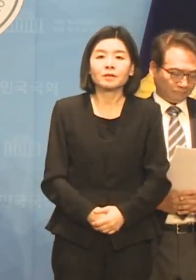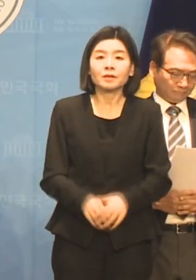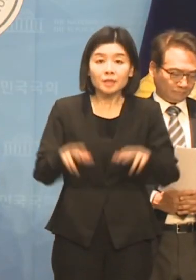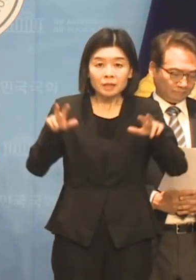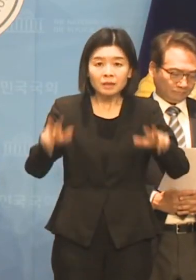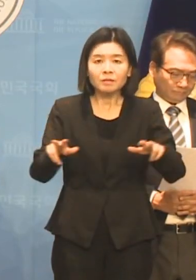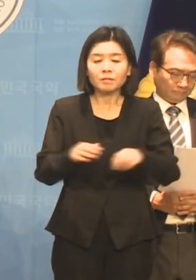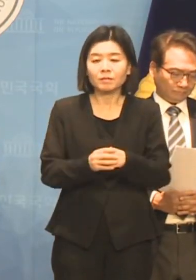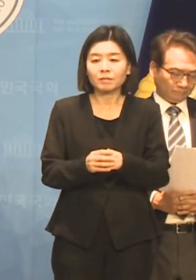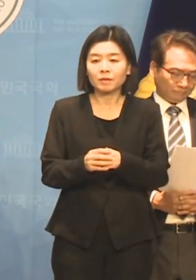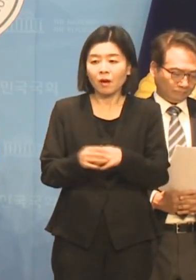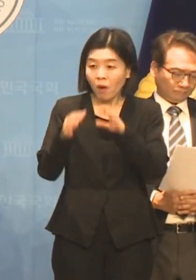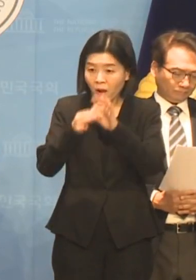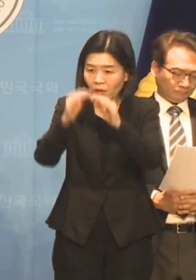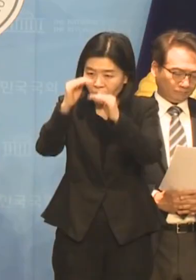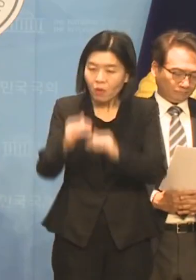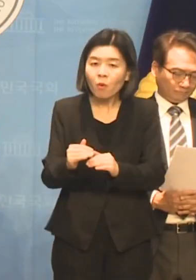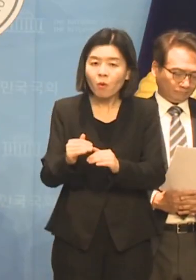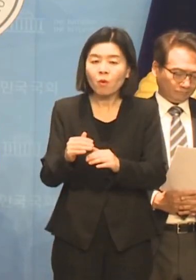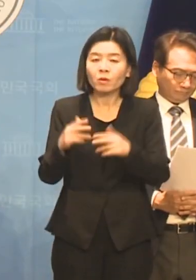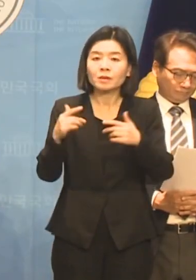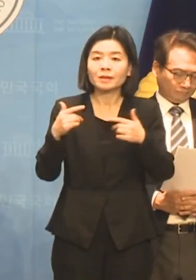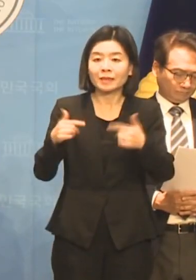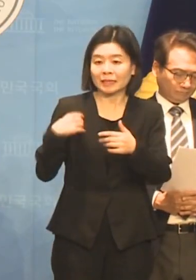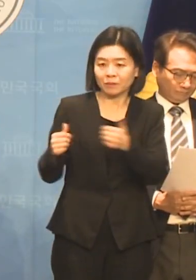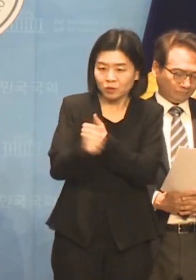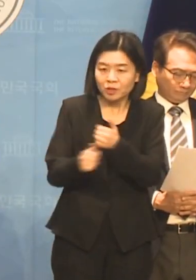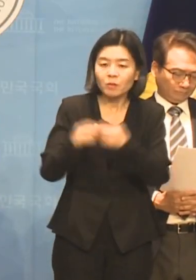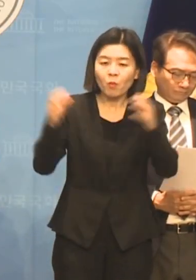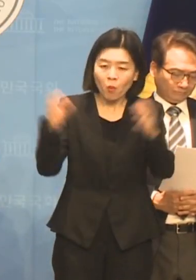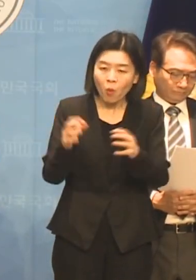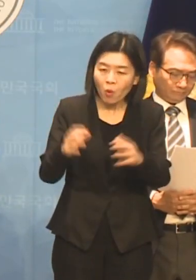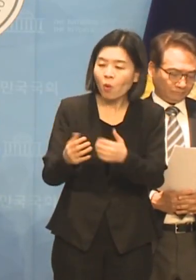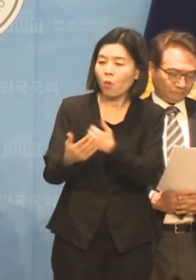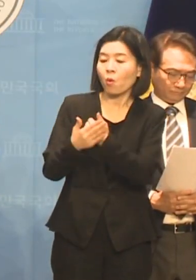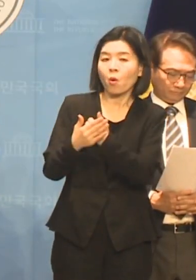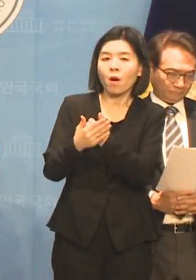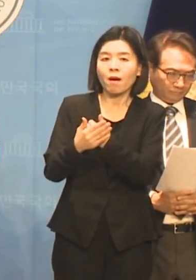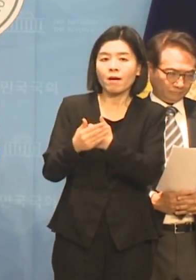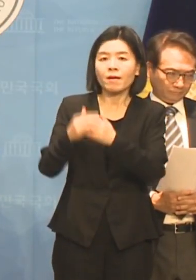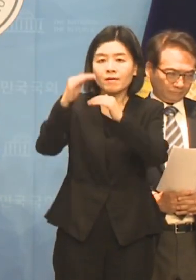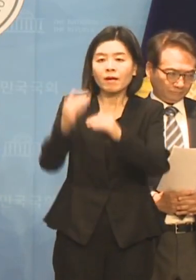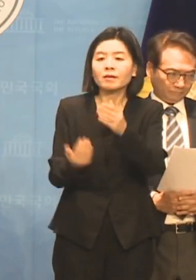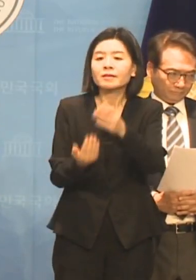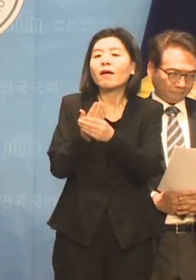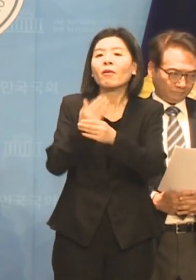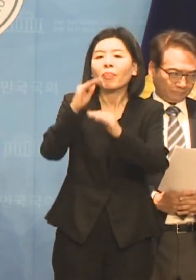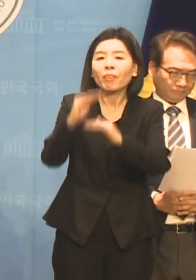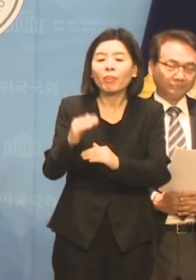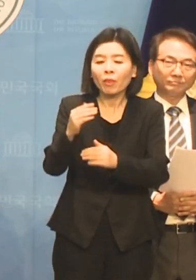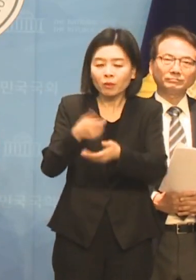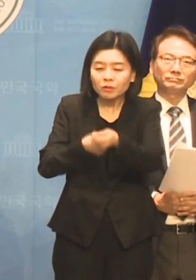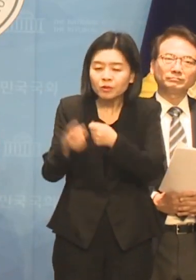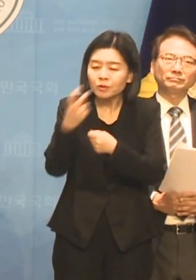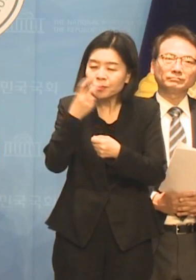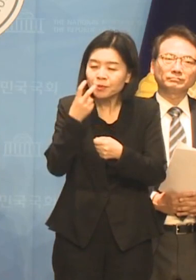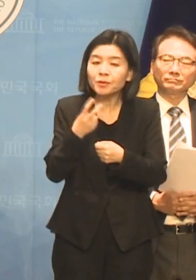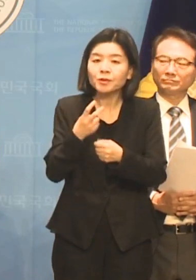당장 관련 상임위 개최에 협조해 해당 사건의 전말을 낱낱이 조사하고